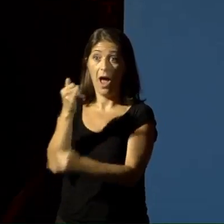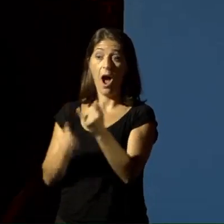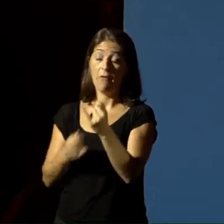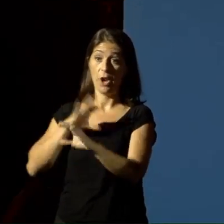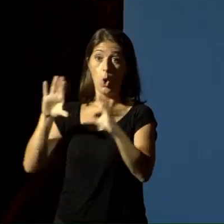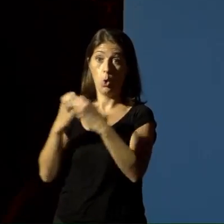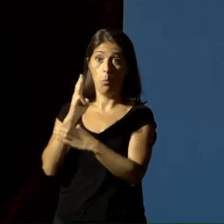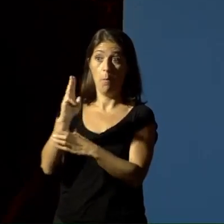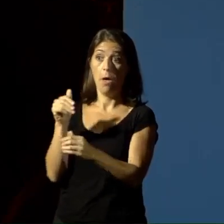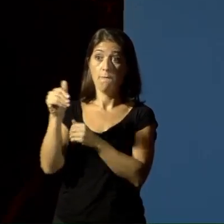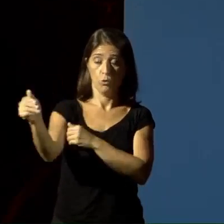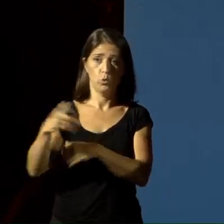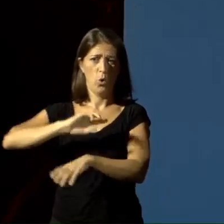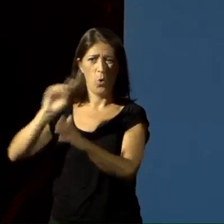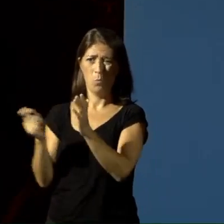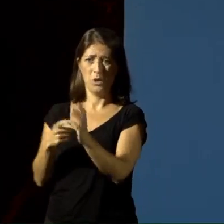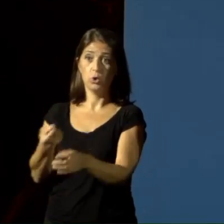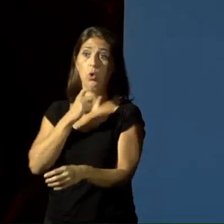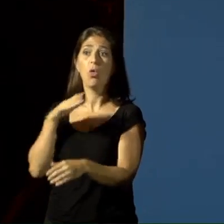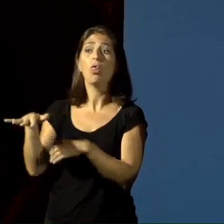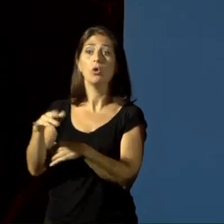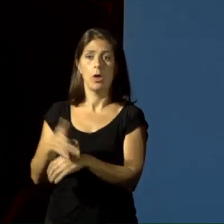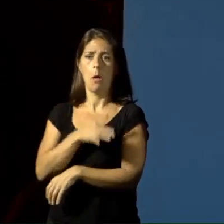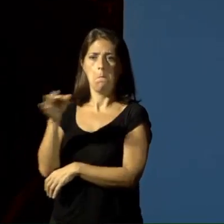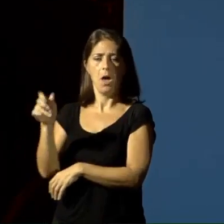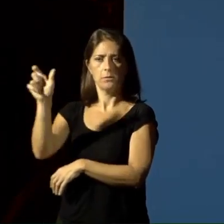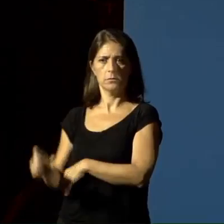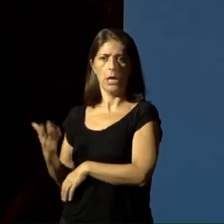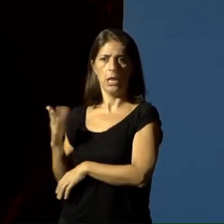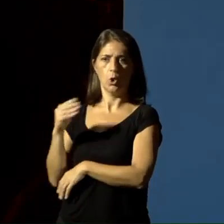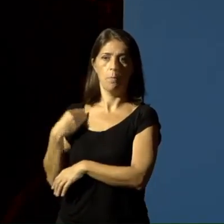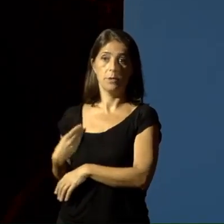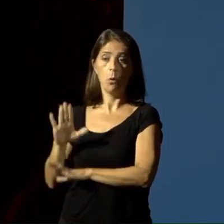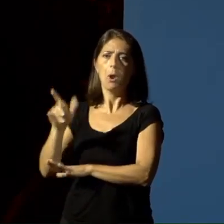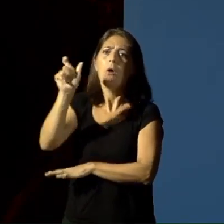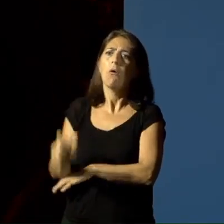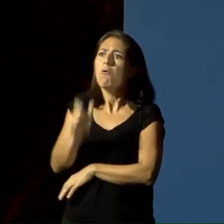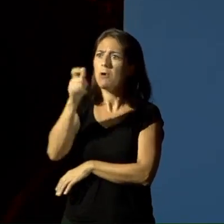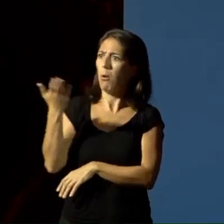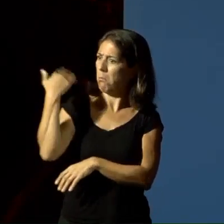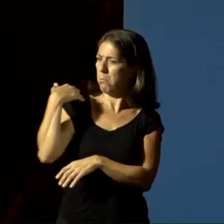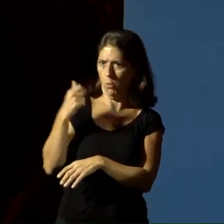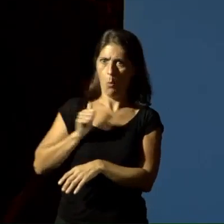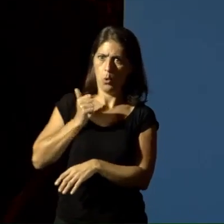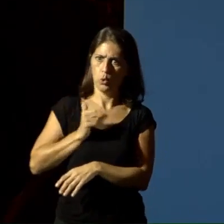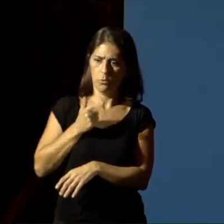o Partido Popular na súa totalidade, tamén o seu propio candidato. Pero Feijóo tiña oportunidades, aínda ten oportunidades de apartarse de